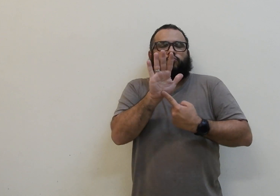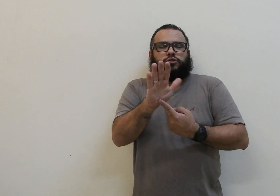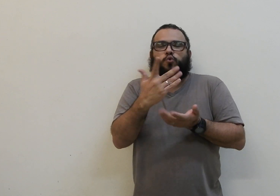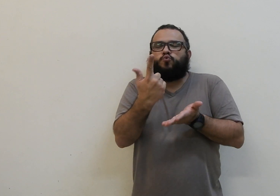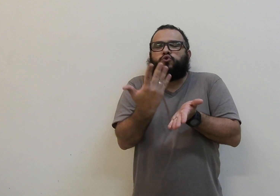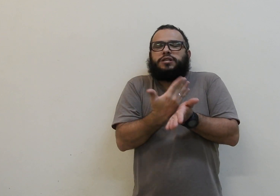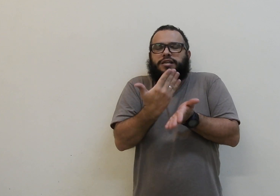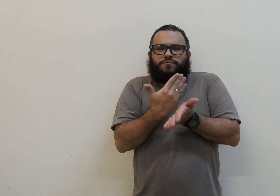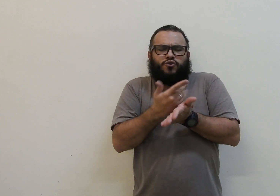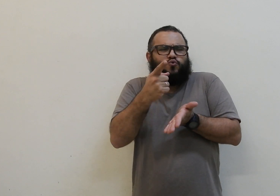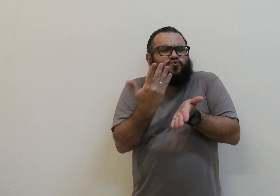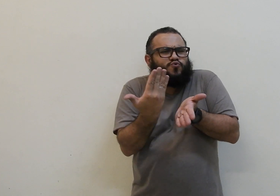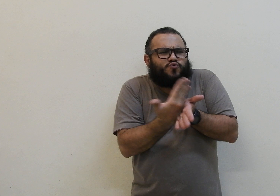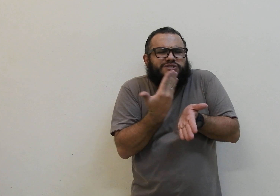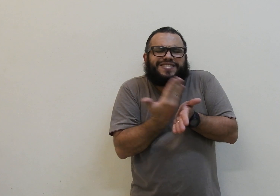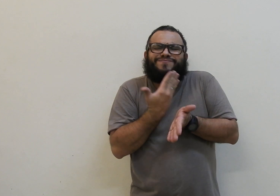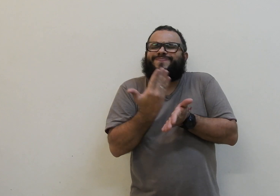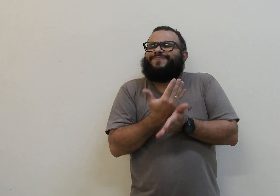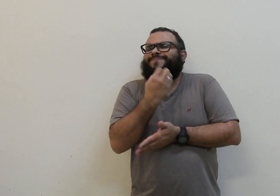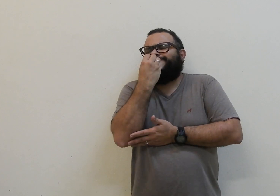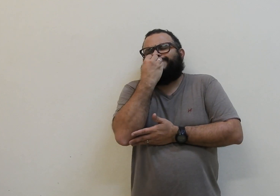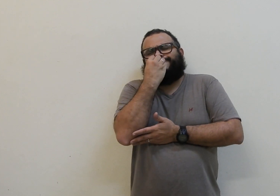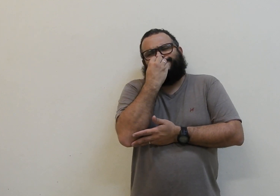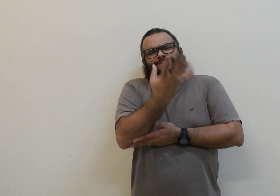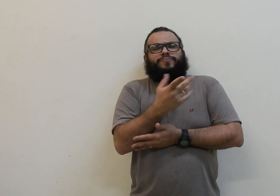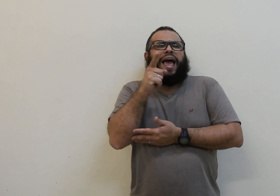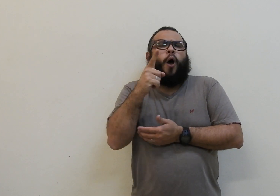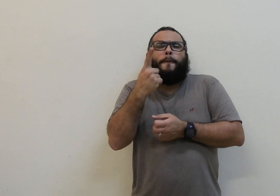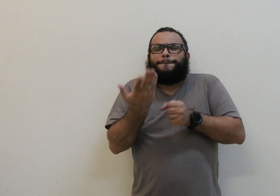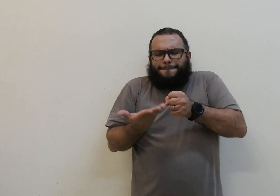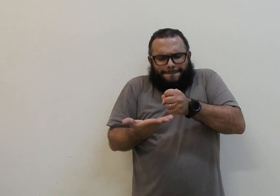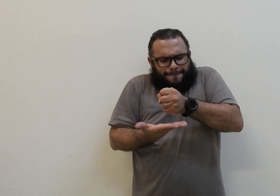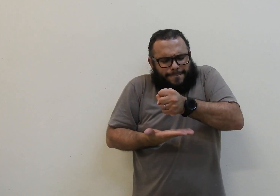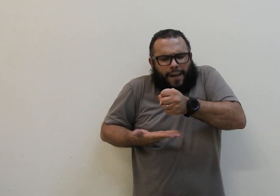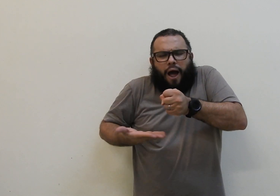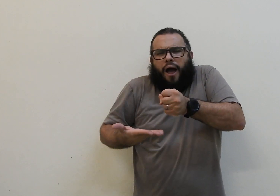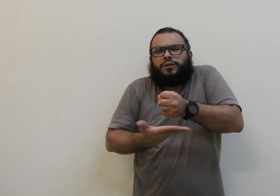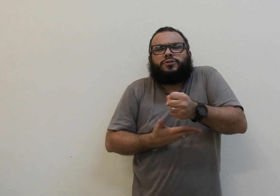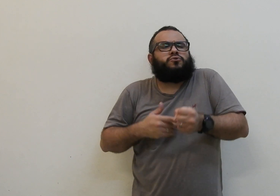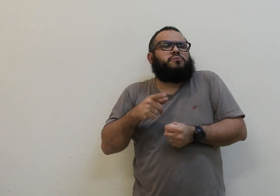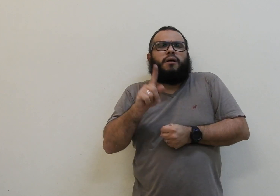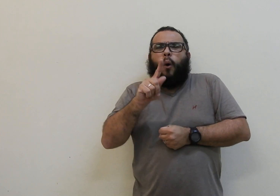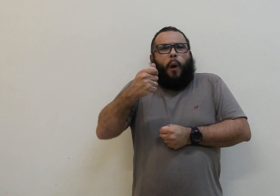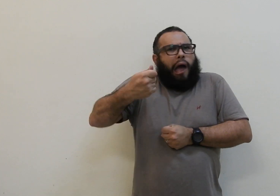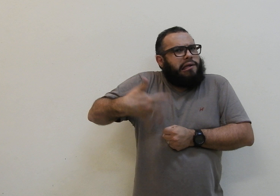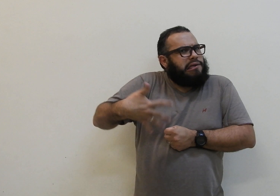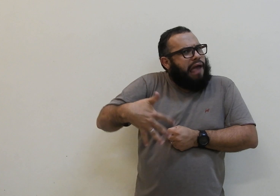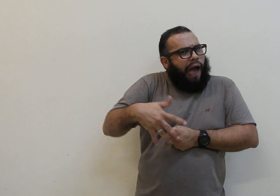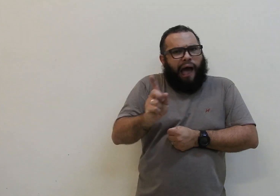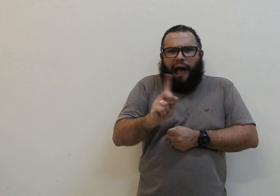PDF, eu vou disponibilizar também no ambiente esse livro. É um livro fundamental, não é um